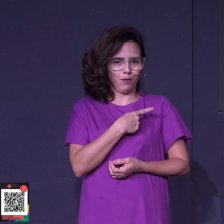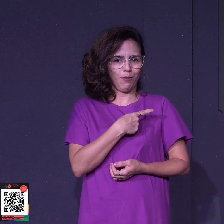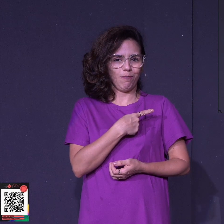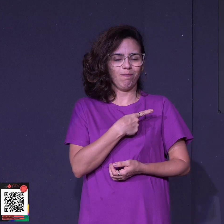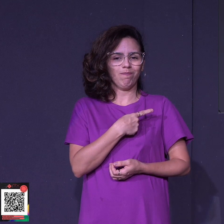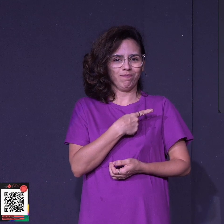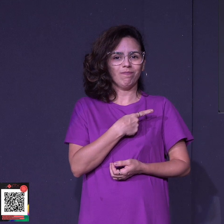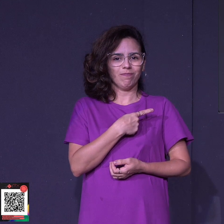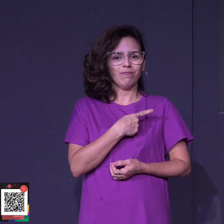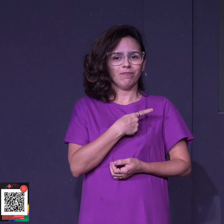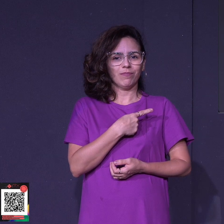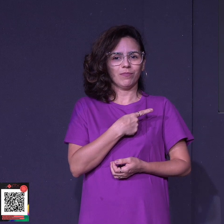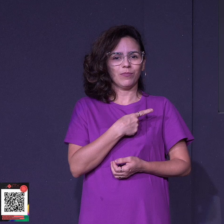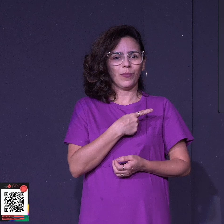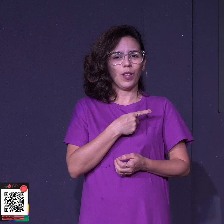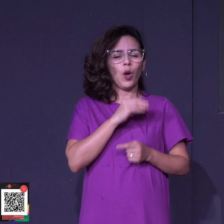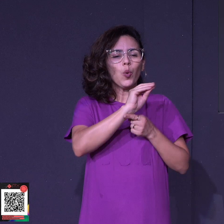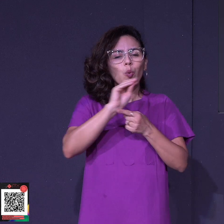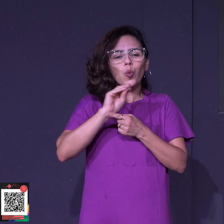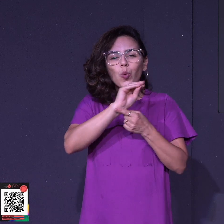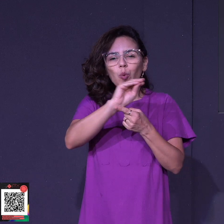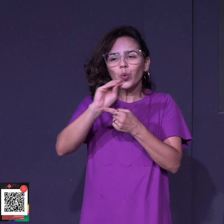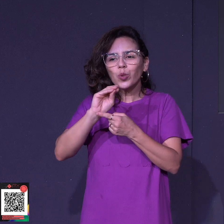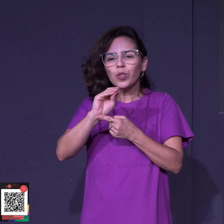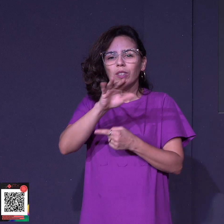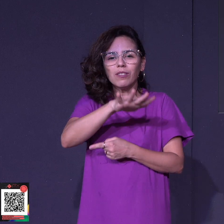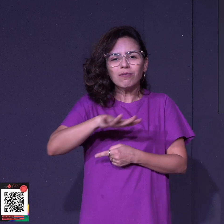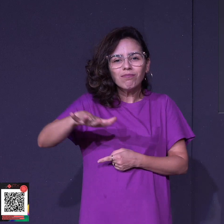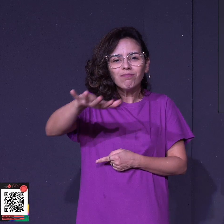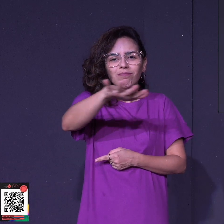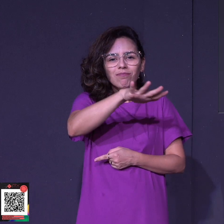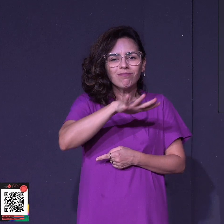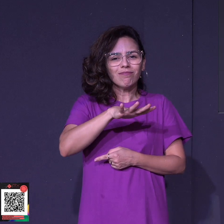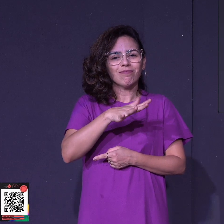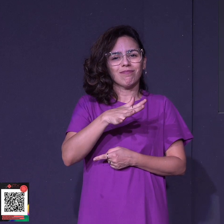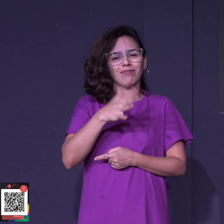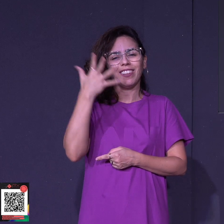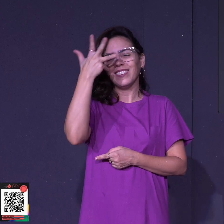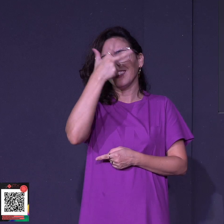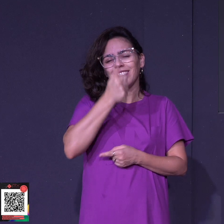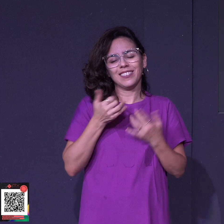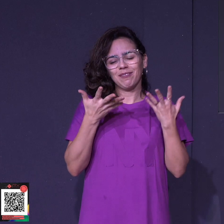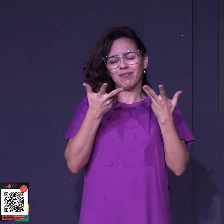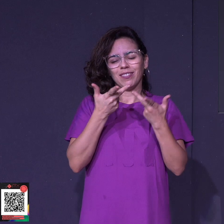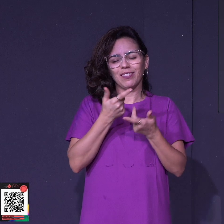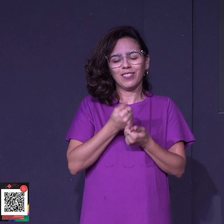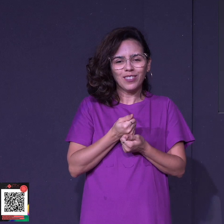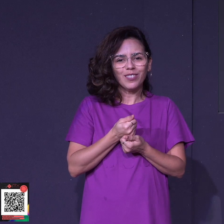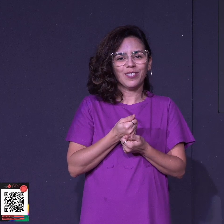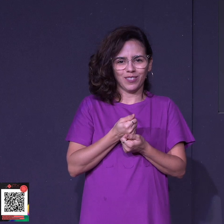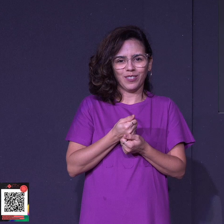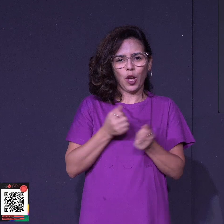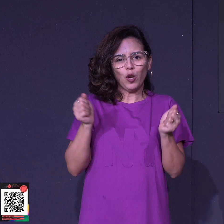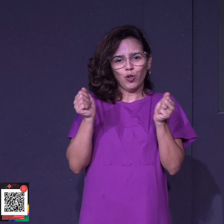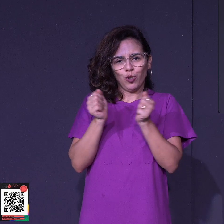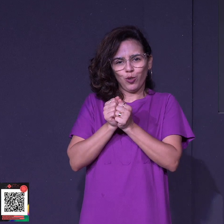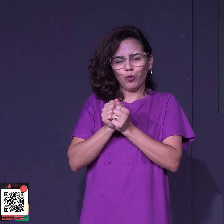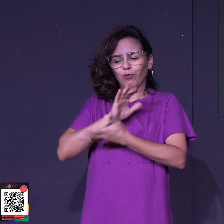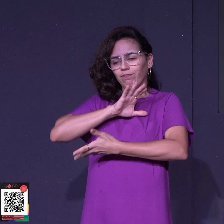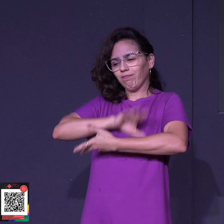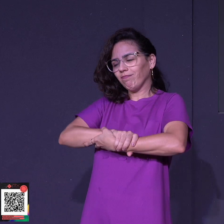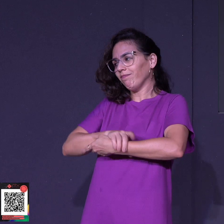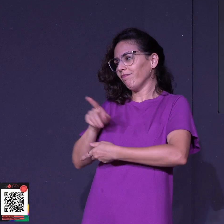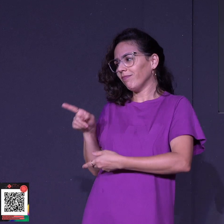à frente de um rebanho tão lindo e maravilhoso, junto com os colegas pastores, eu tenho